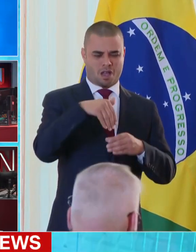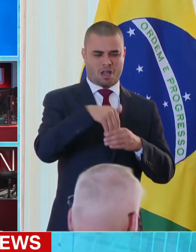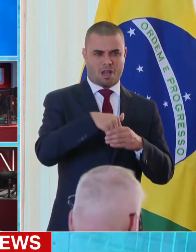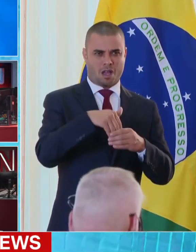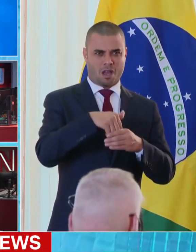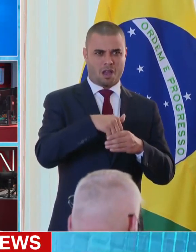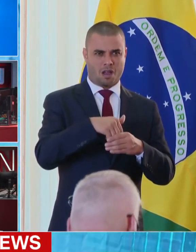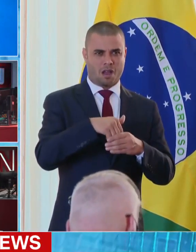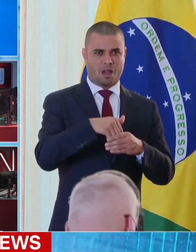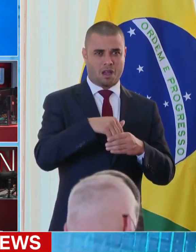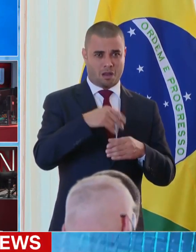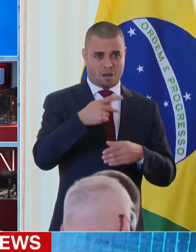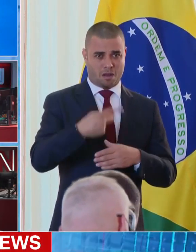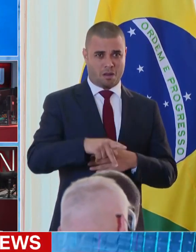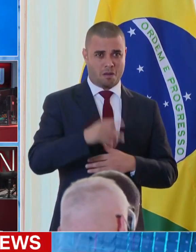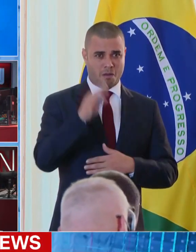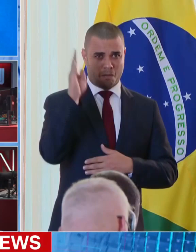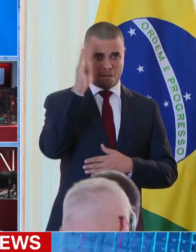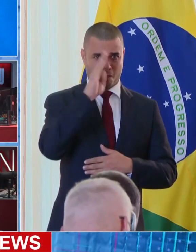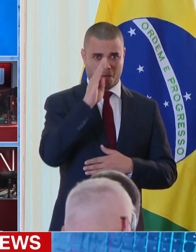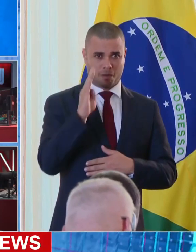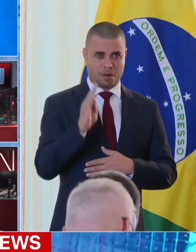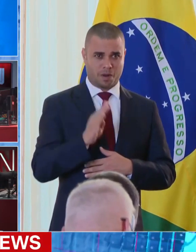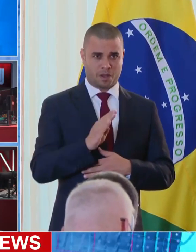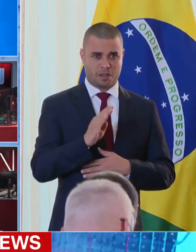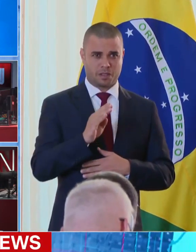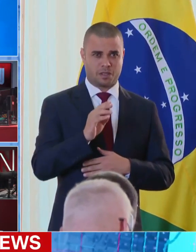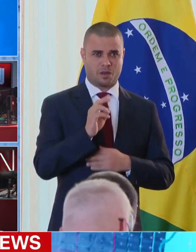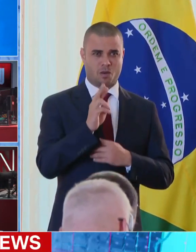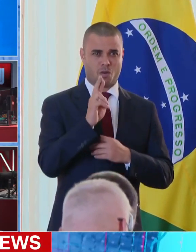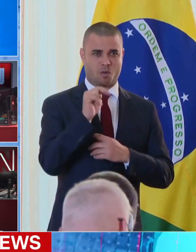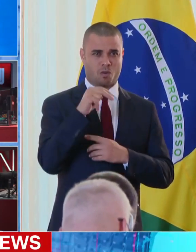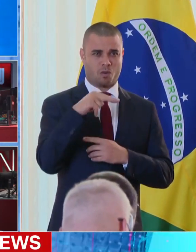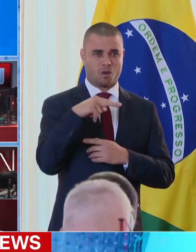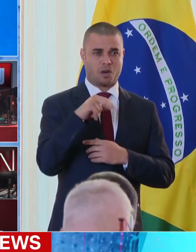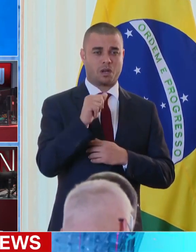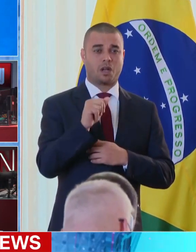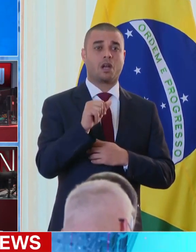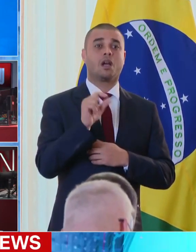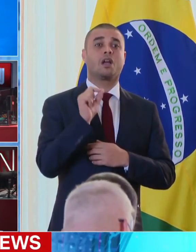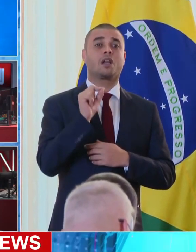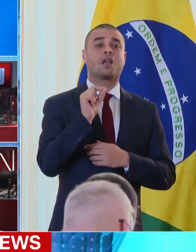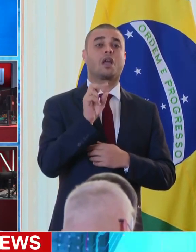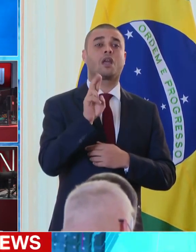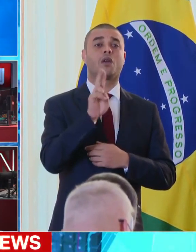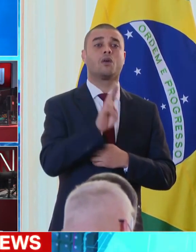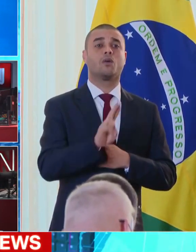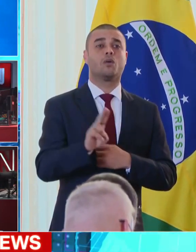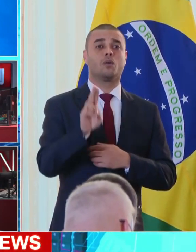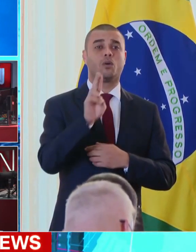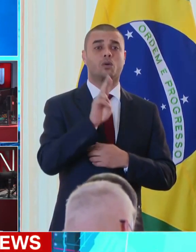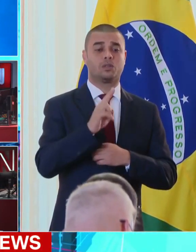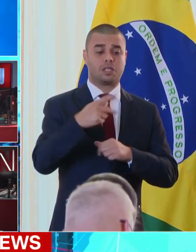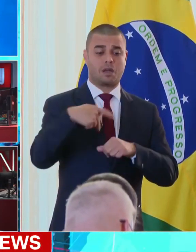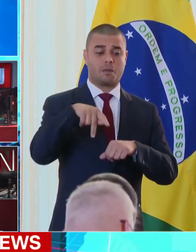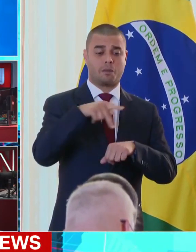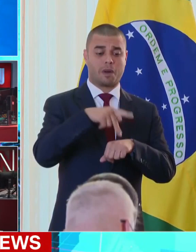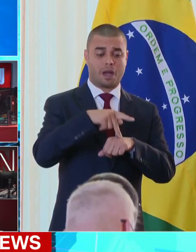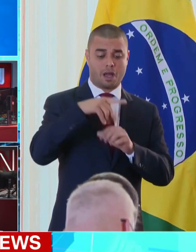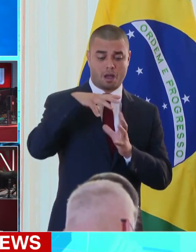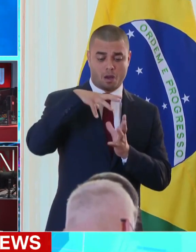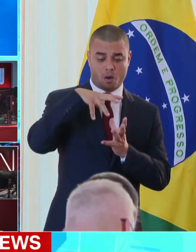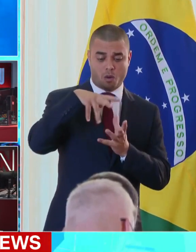formalmente contra o presidente por de divulgação de desinformação her a gente vê ao longo dessa dessa representação